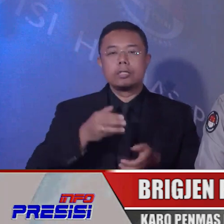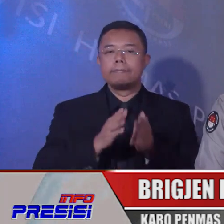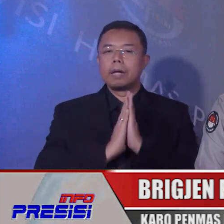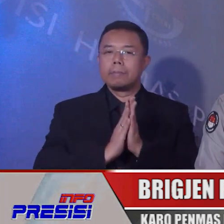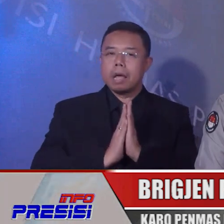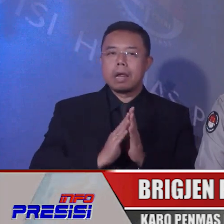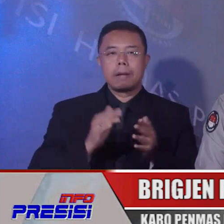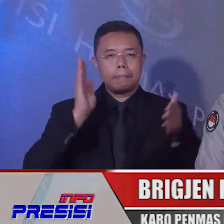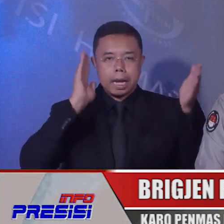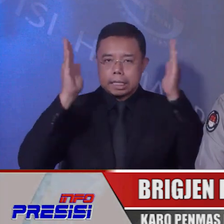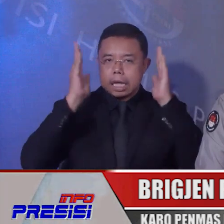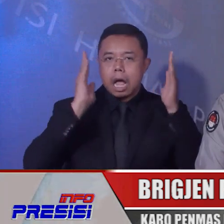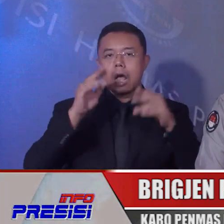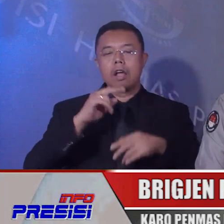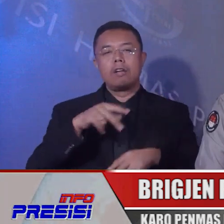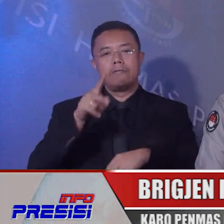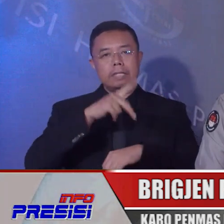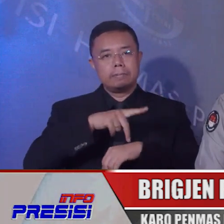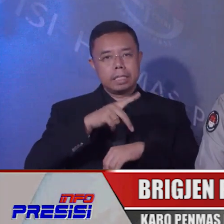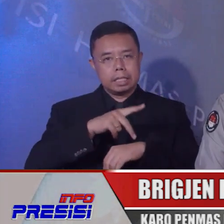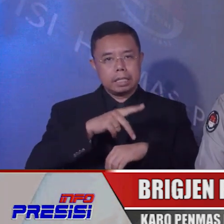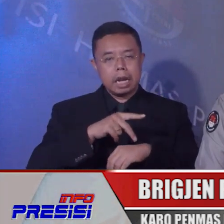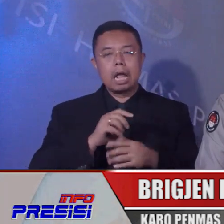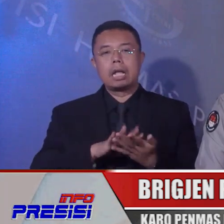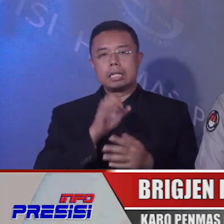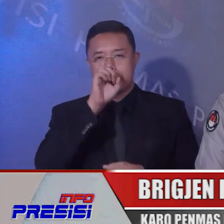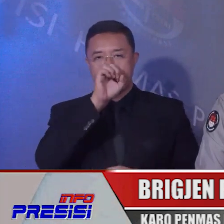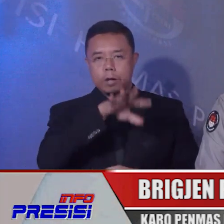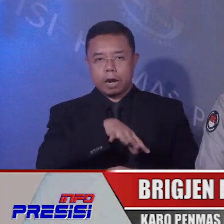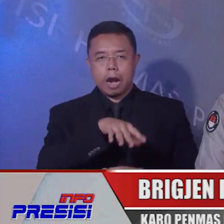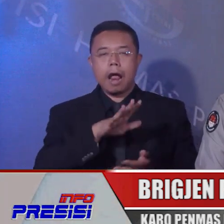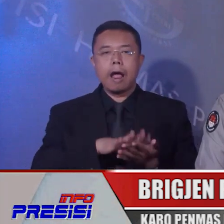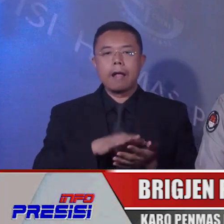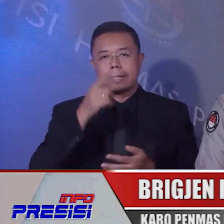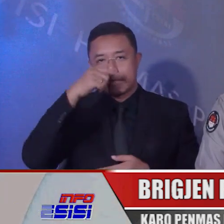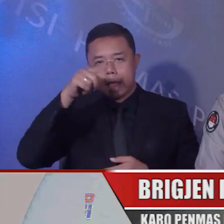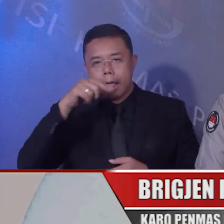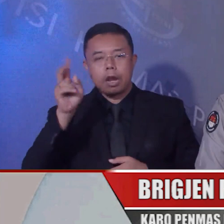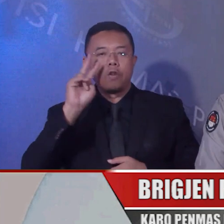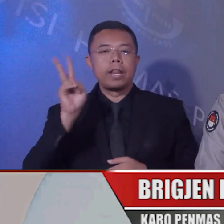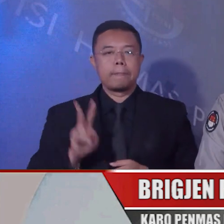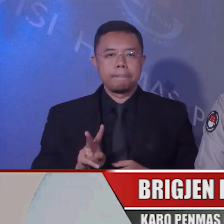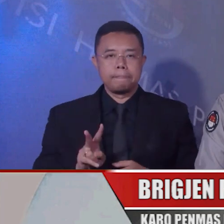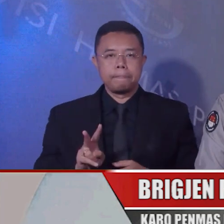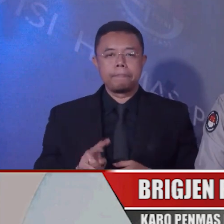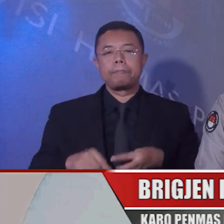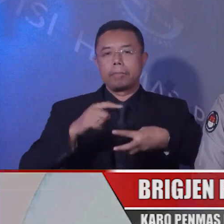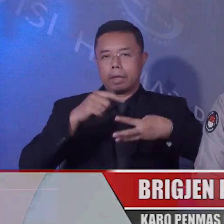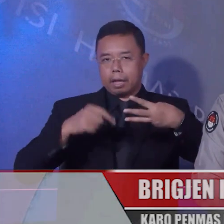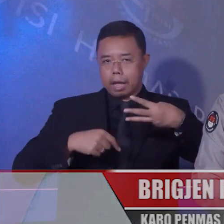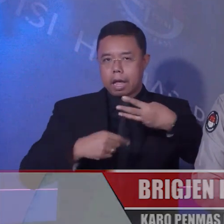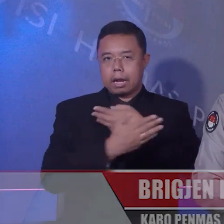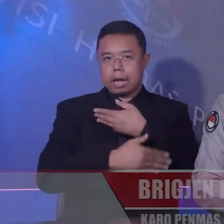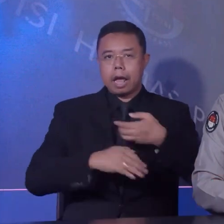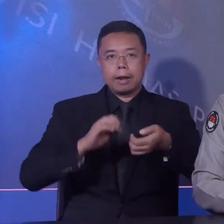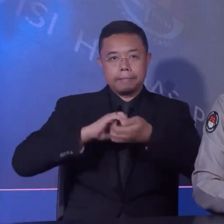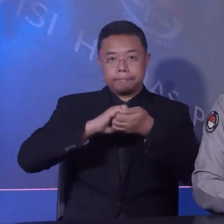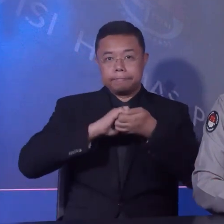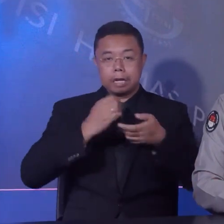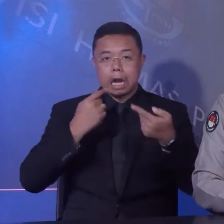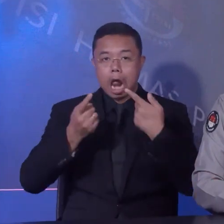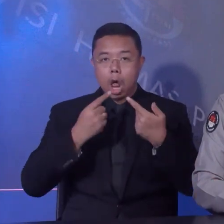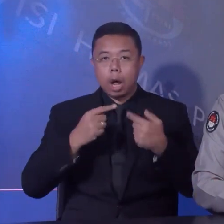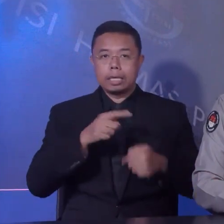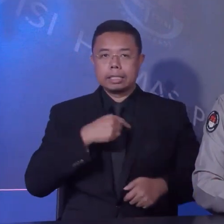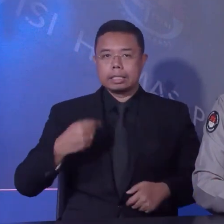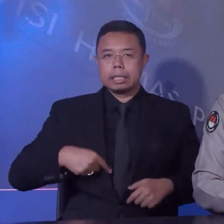Malaysia Filipina Singapura Thailand dan Vietnam sedangkan tiga negara mitra dialog antara lain